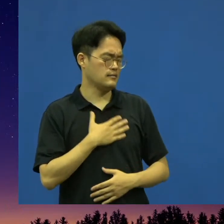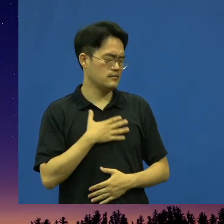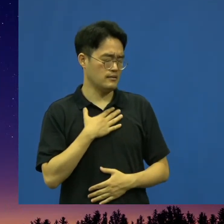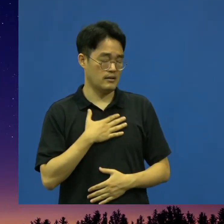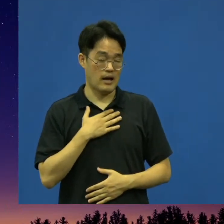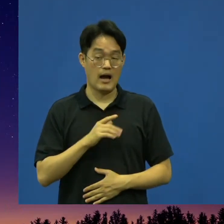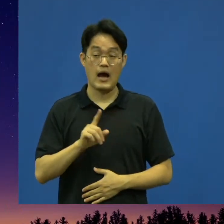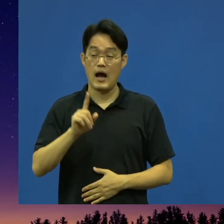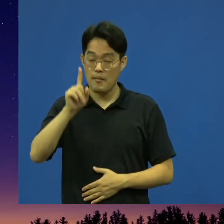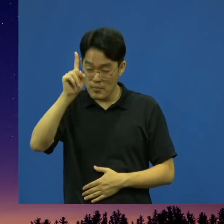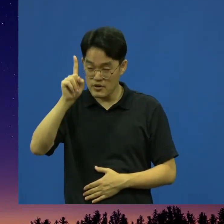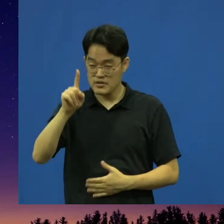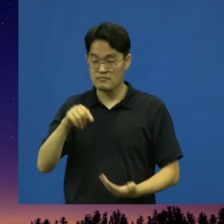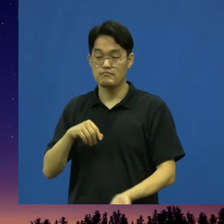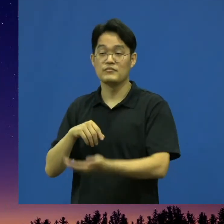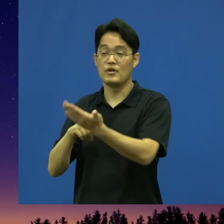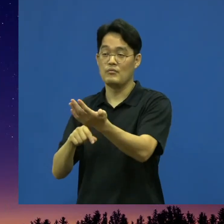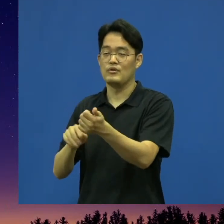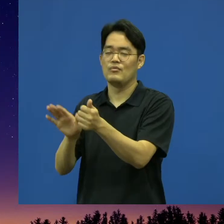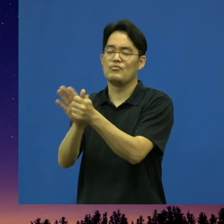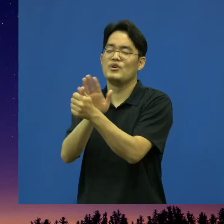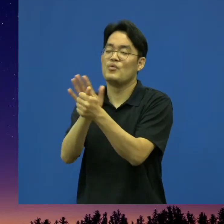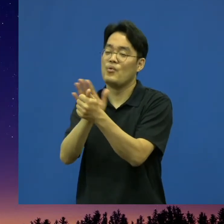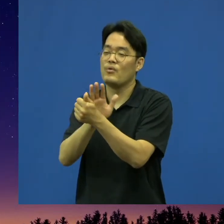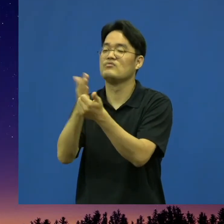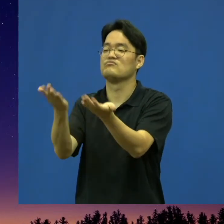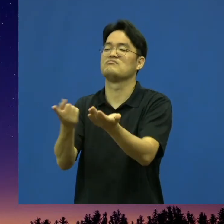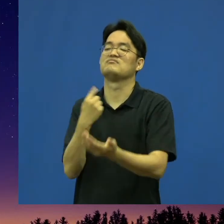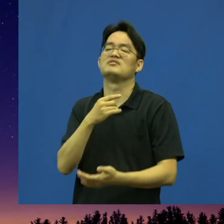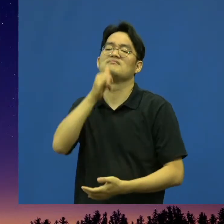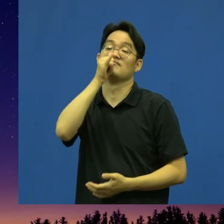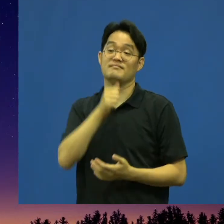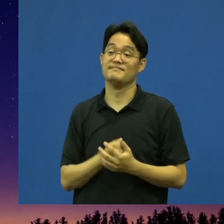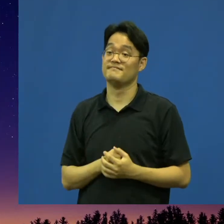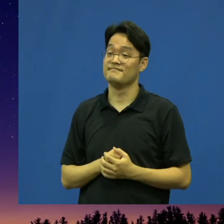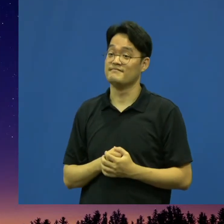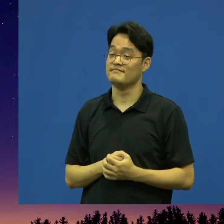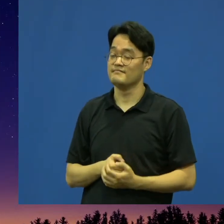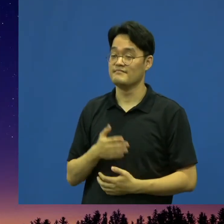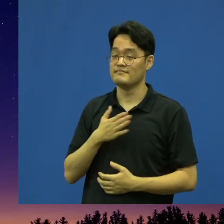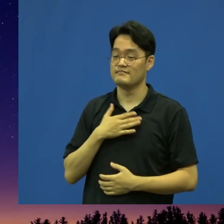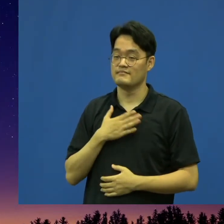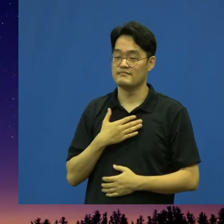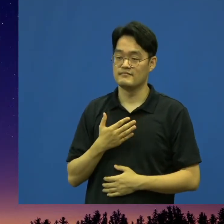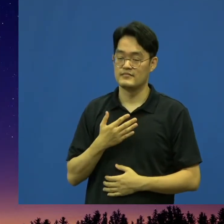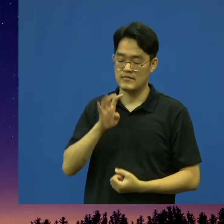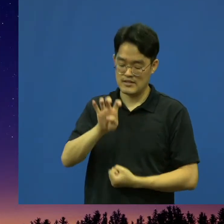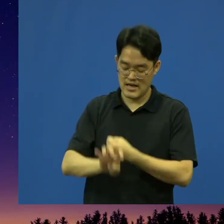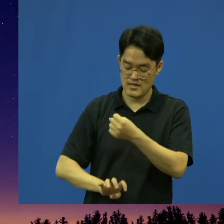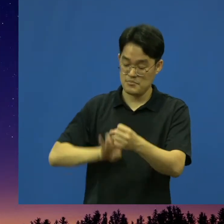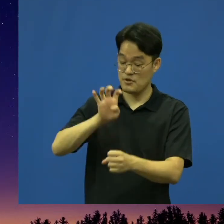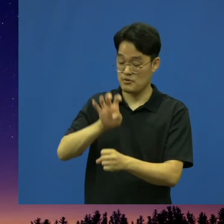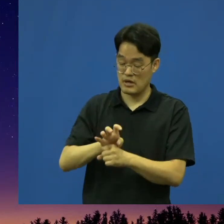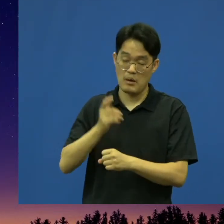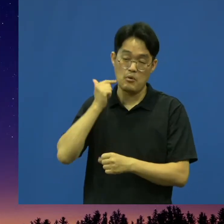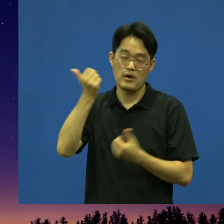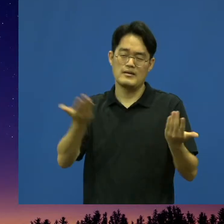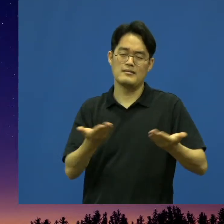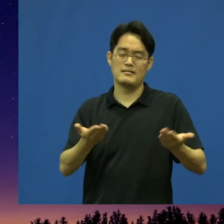주님이 표를 내신 적이 있잖아요. 그죠? 저도 지난 40년의 목회 길을 달려올